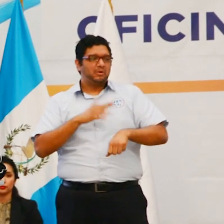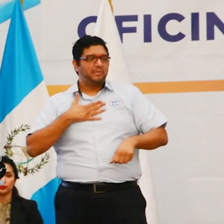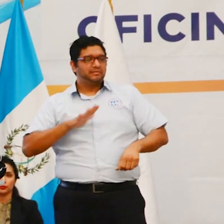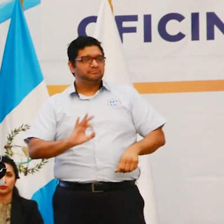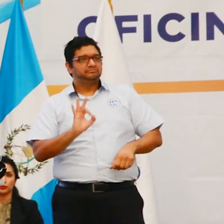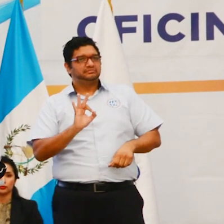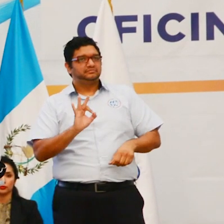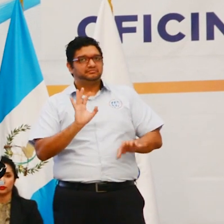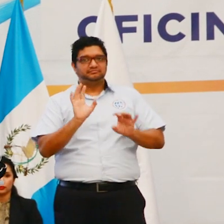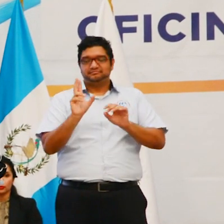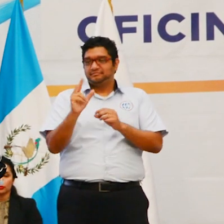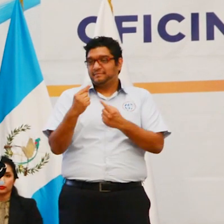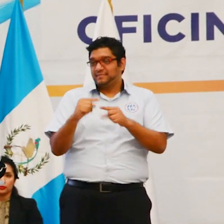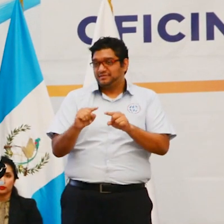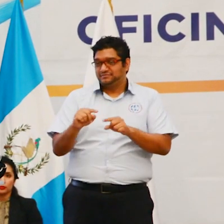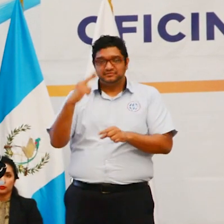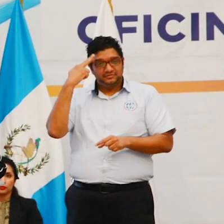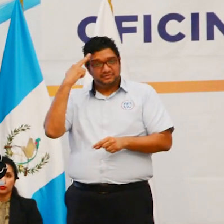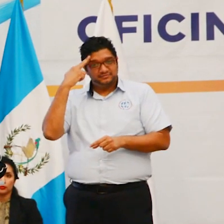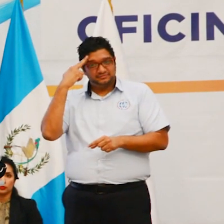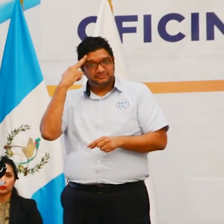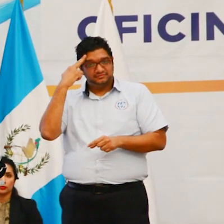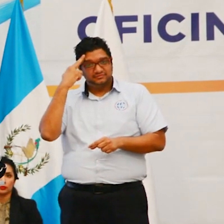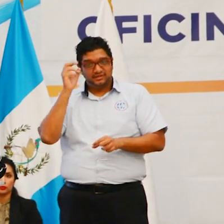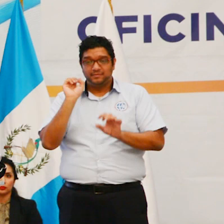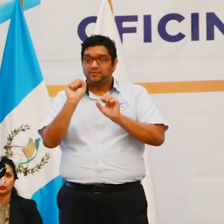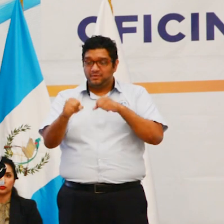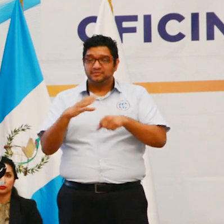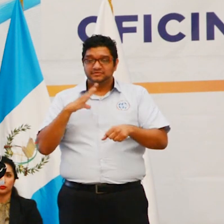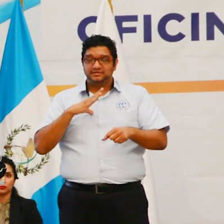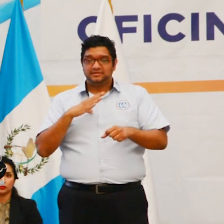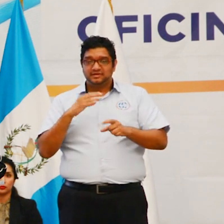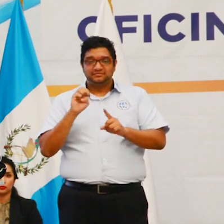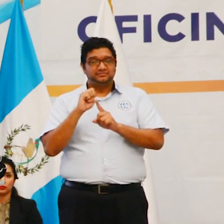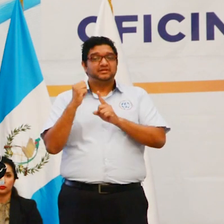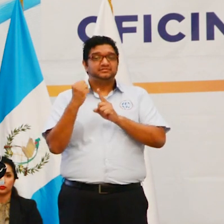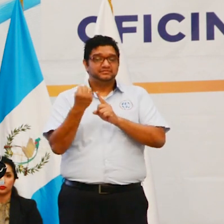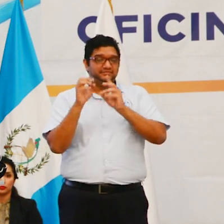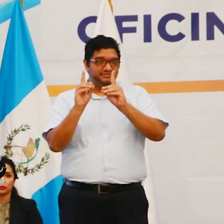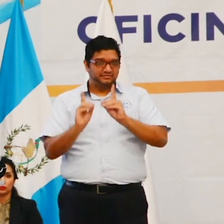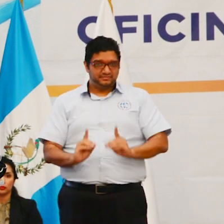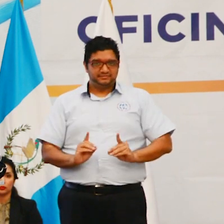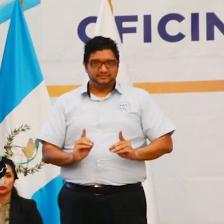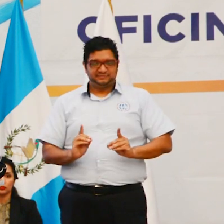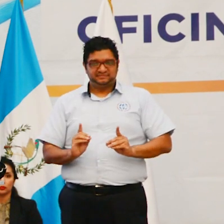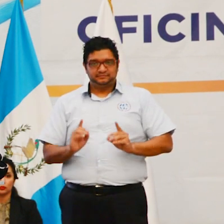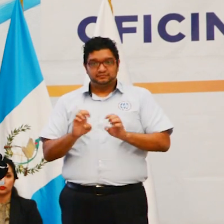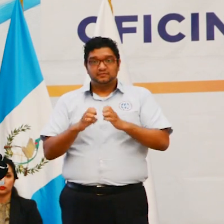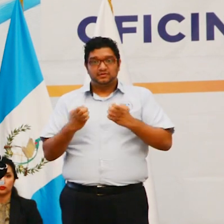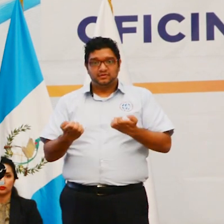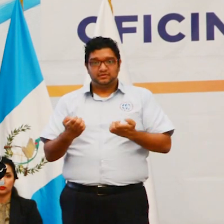a poder respirar, a poder comunicarnos. Y todos estamos expuestos a una situación de discapacidad, lo cual nos tiene